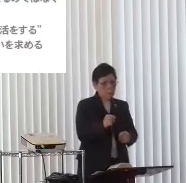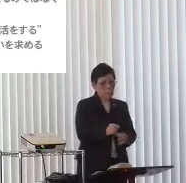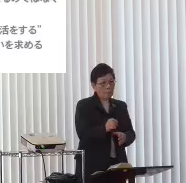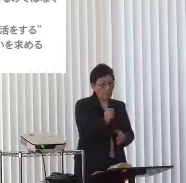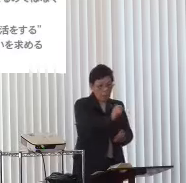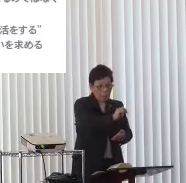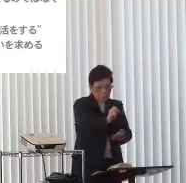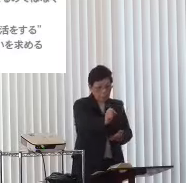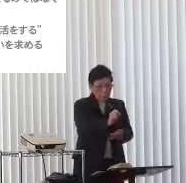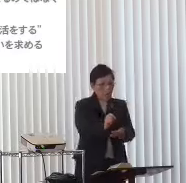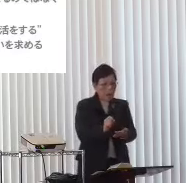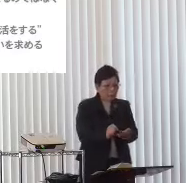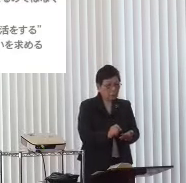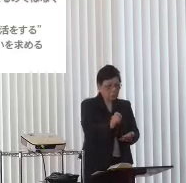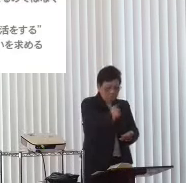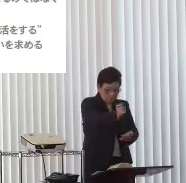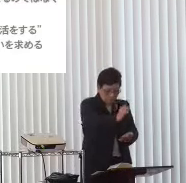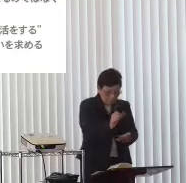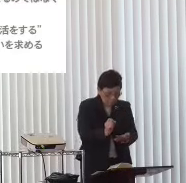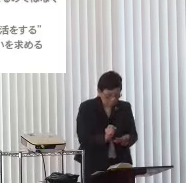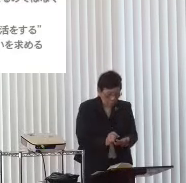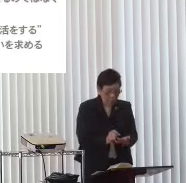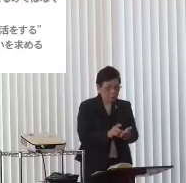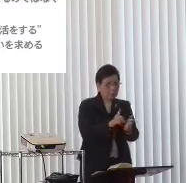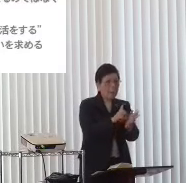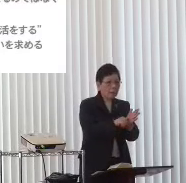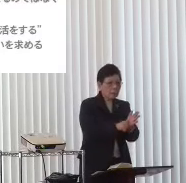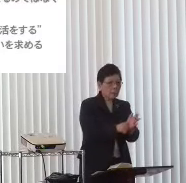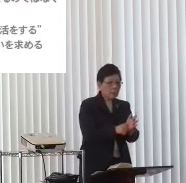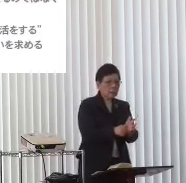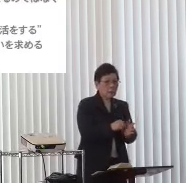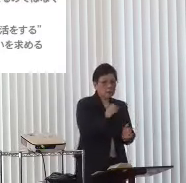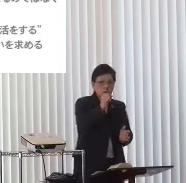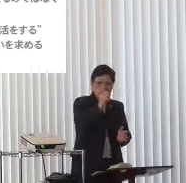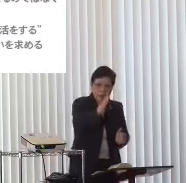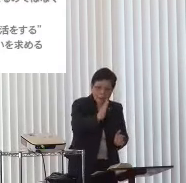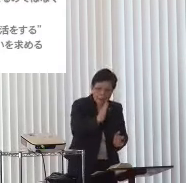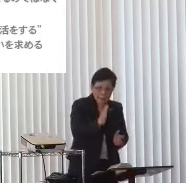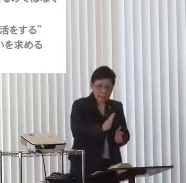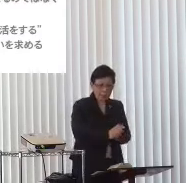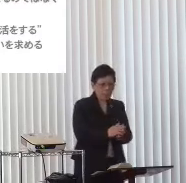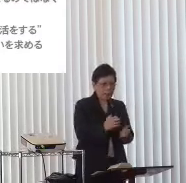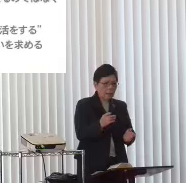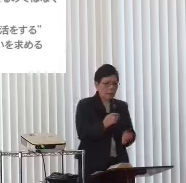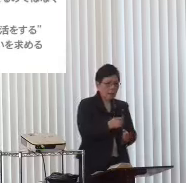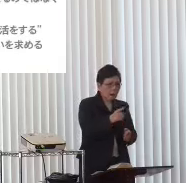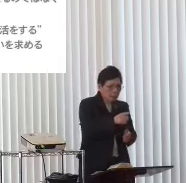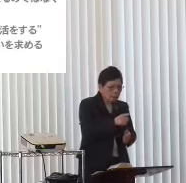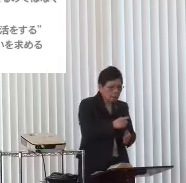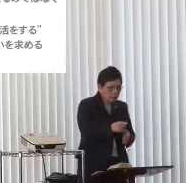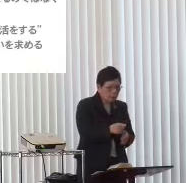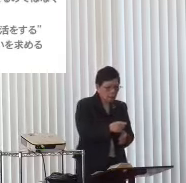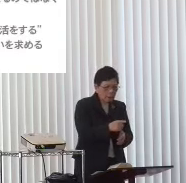字をお書きになって、あの申し訳ないんですがあなたの先生どなたですか、